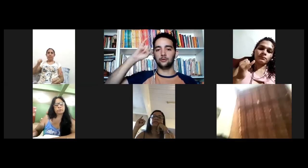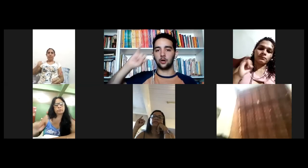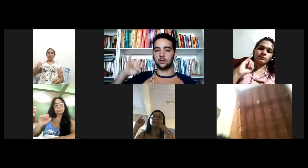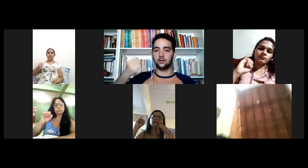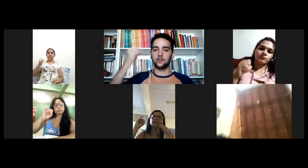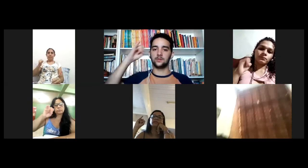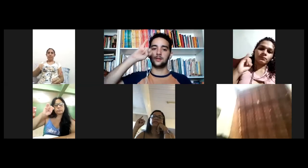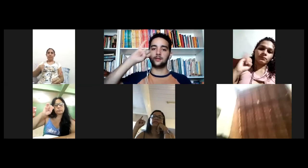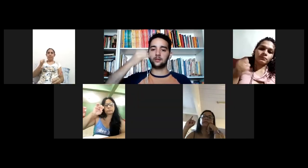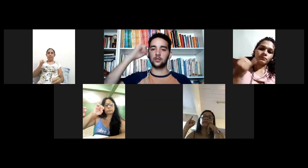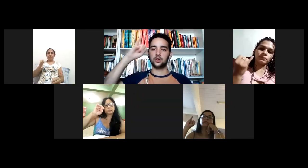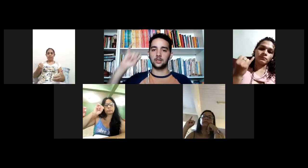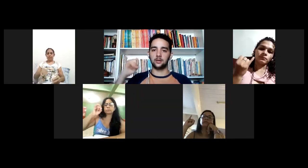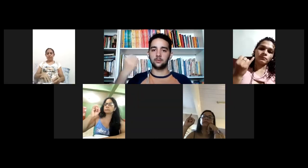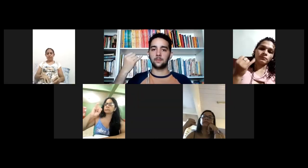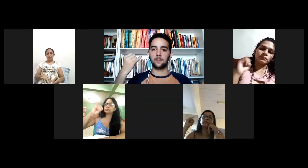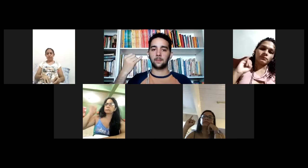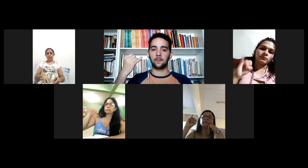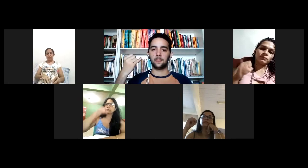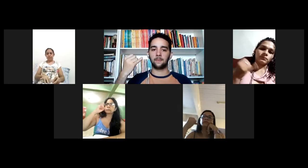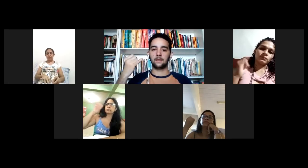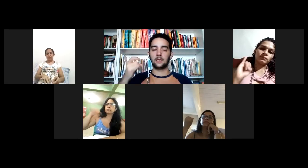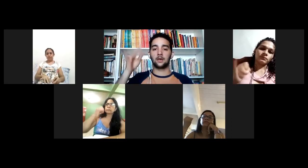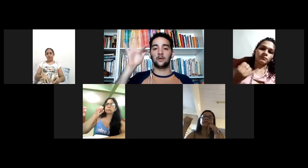É o J 2 vezes. Janeiro.